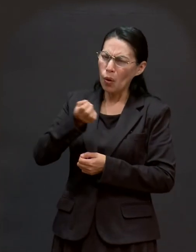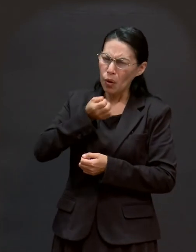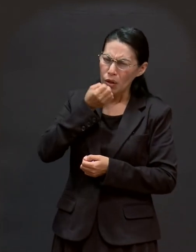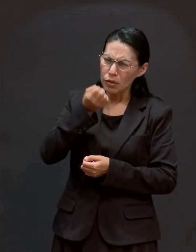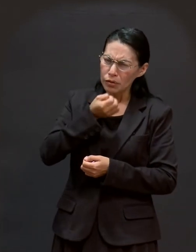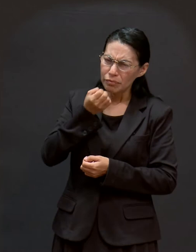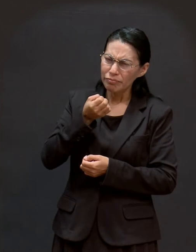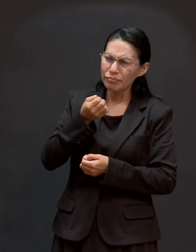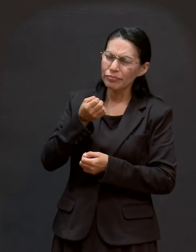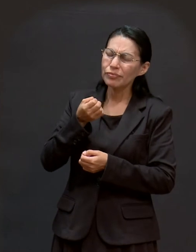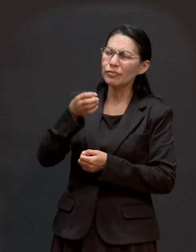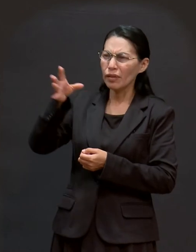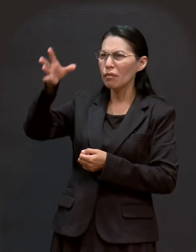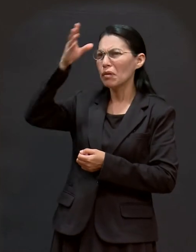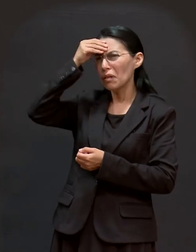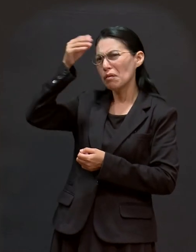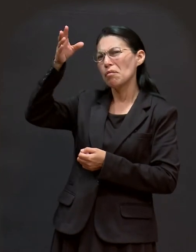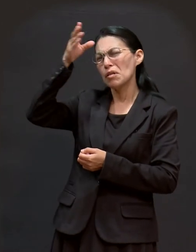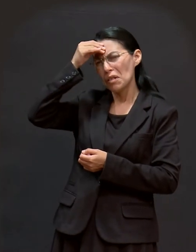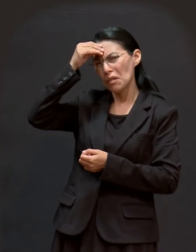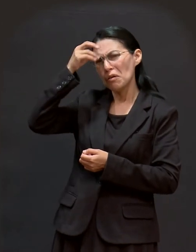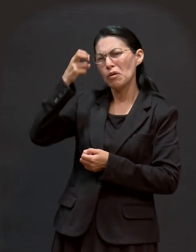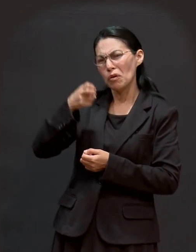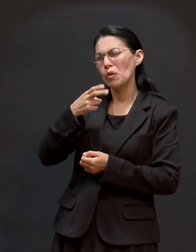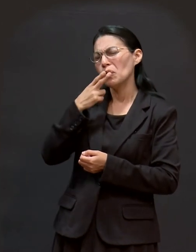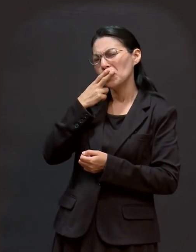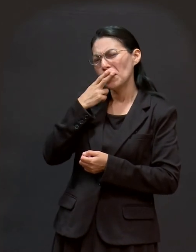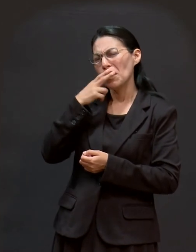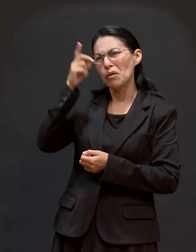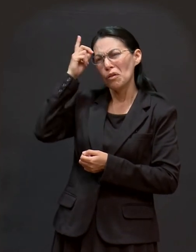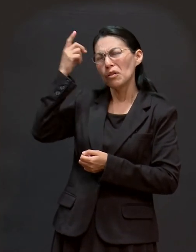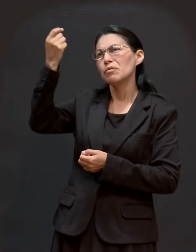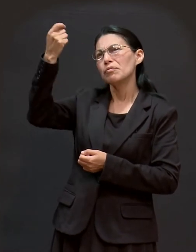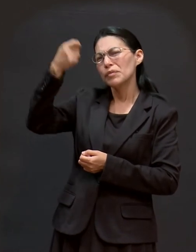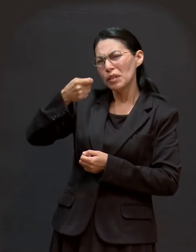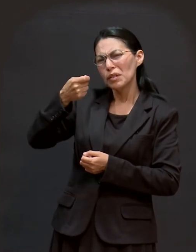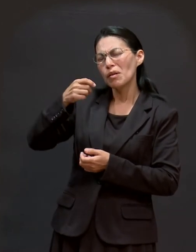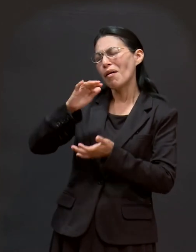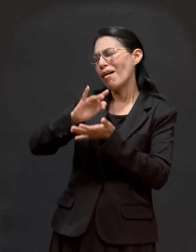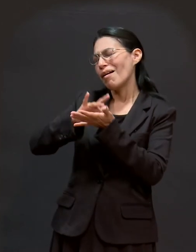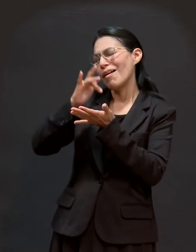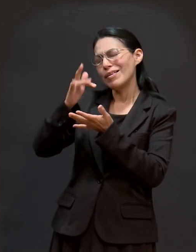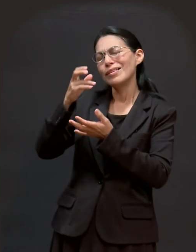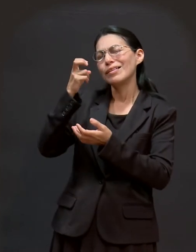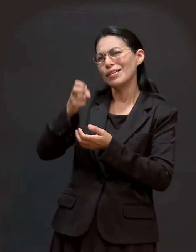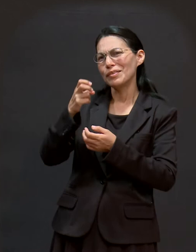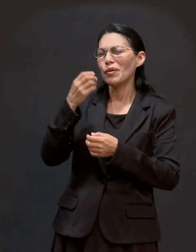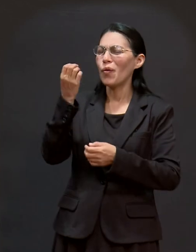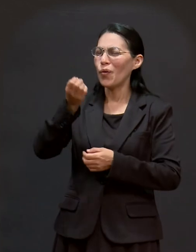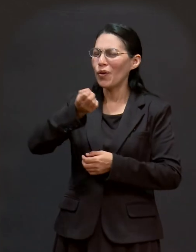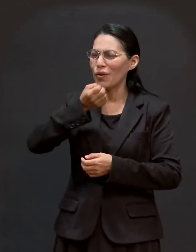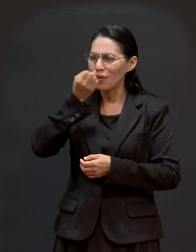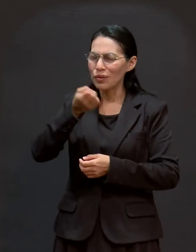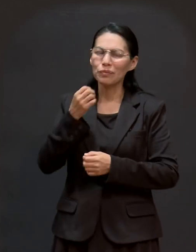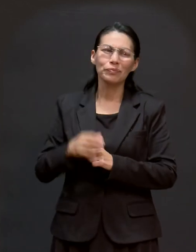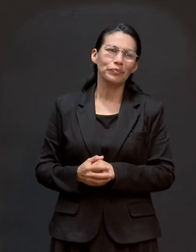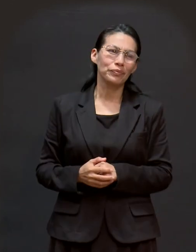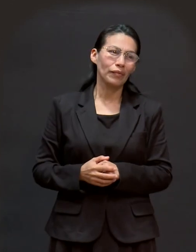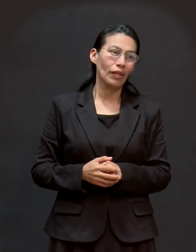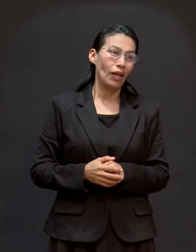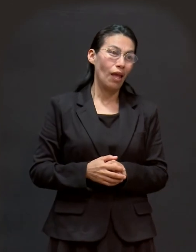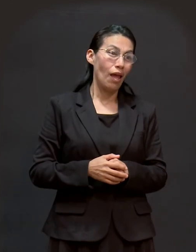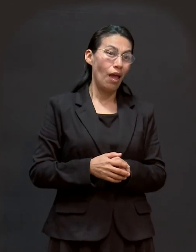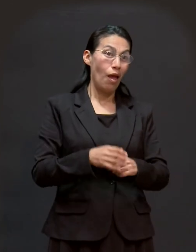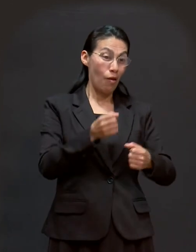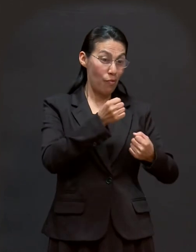la oración no y que es un camino que he usado mucho en mi vida dios nos ha bendecido mucho también al haber esa